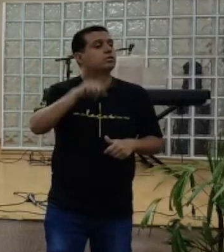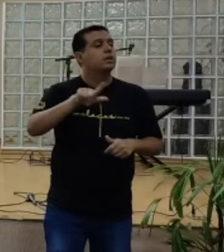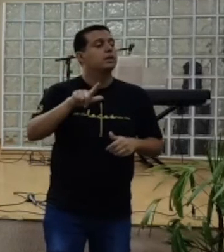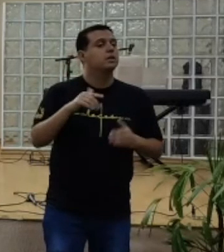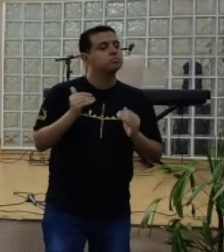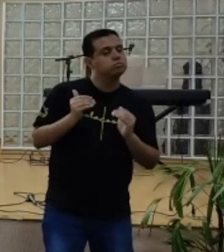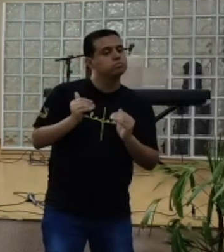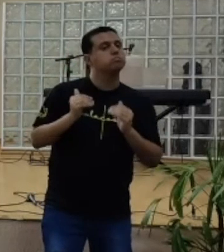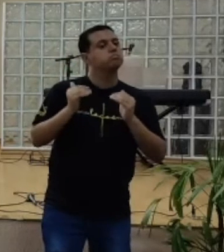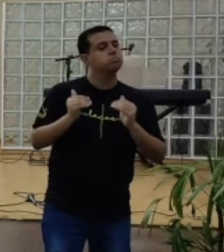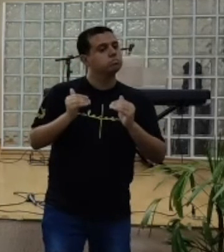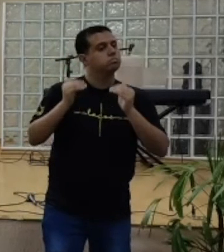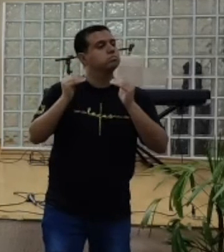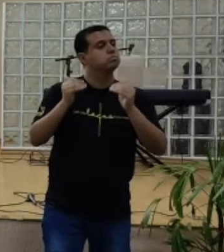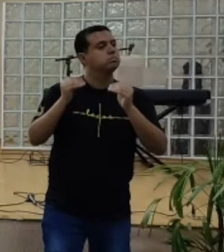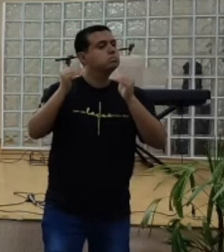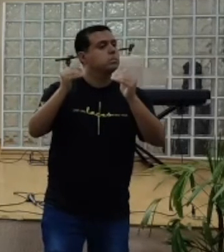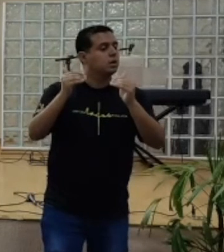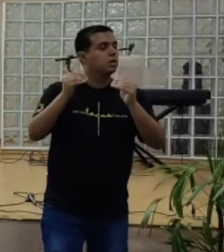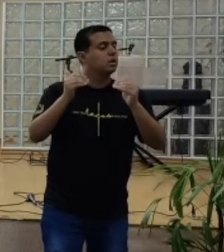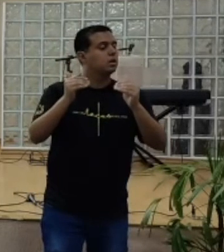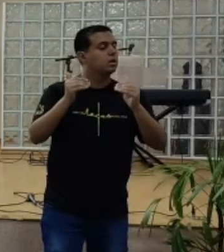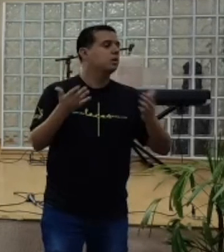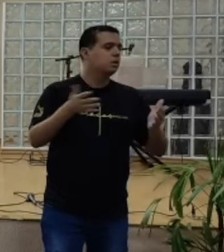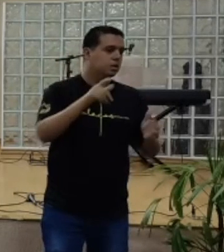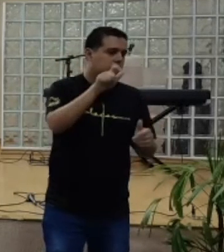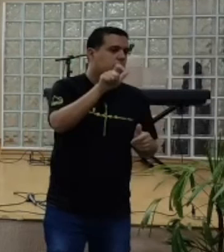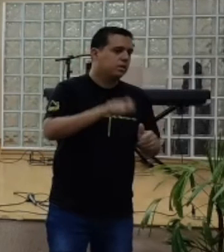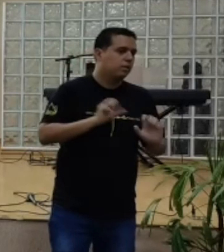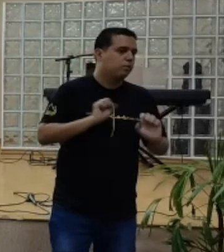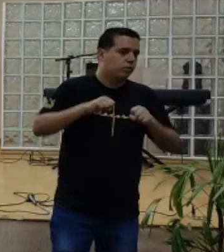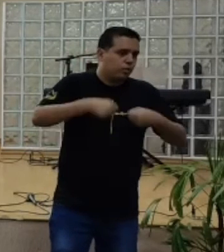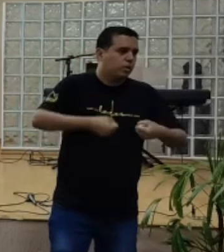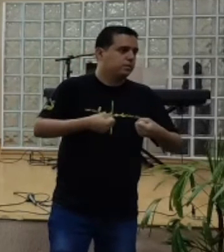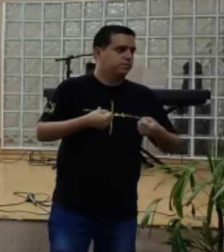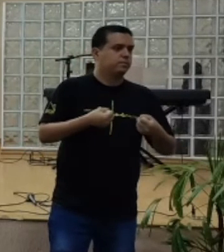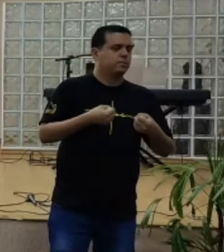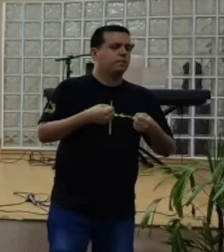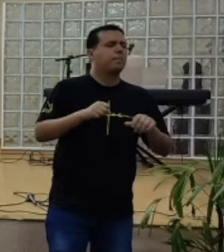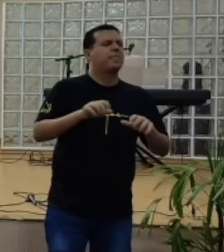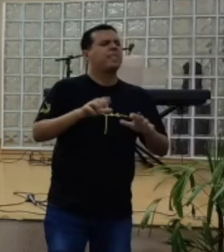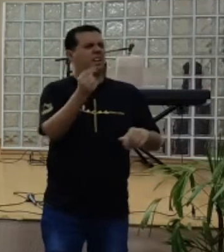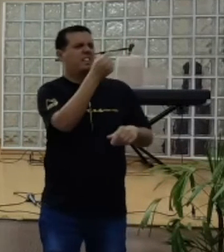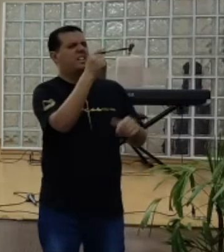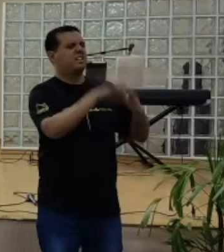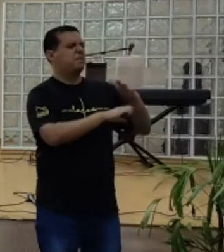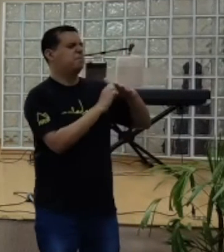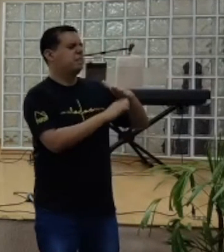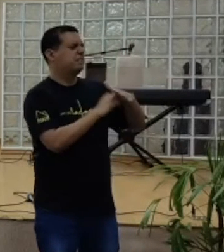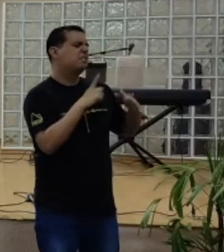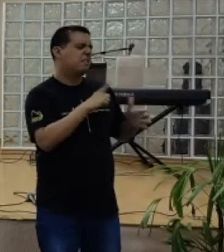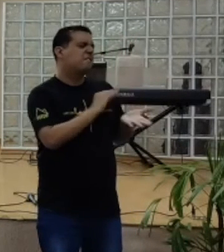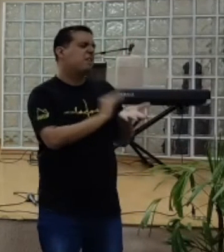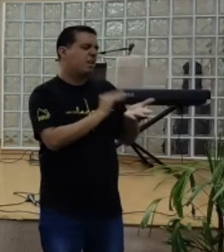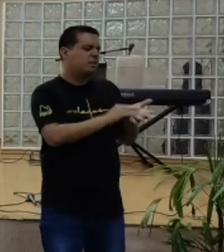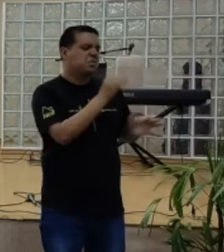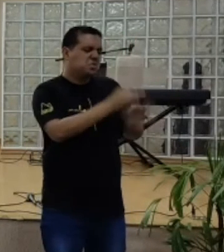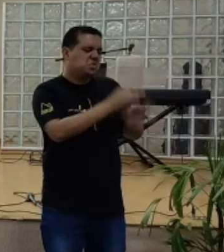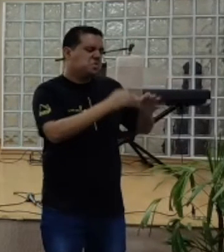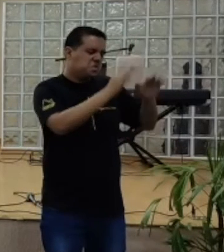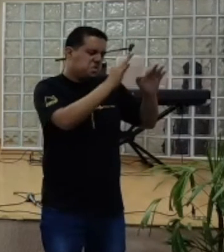falar, não, mas lá na empresa teve injustiça, mas esquecendo as injustiças que você acha pelas quais você passou, os melhores funcionários seriam aqueles que